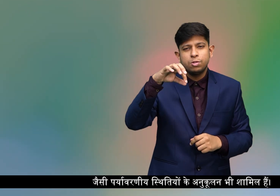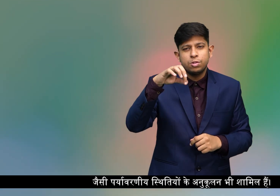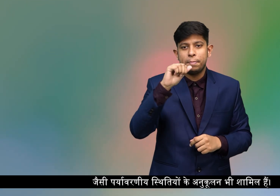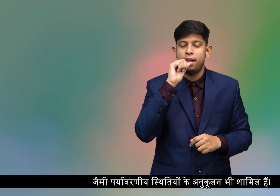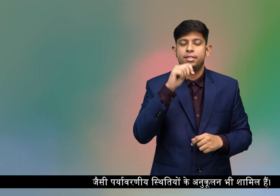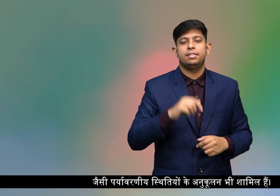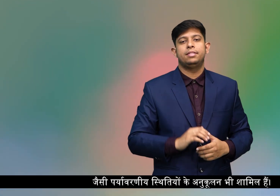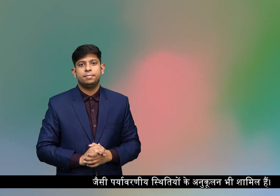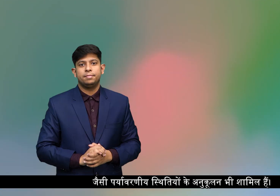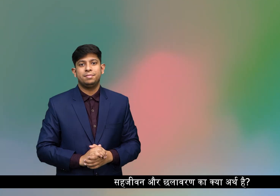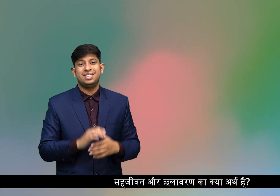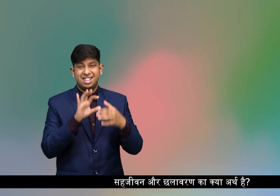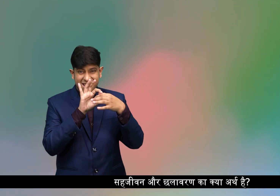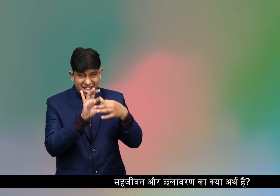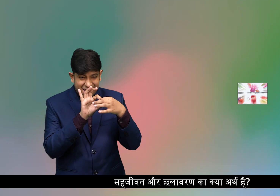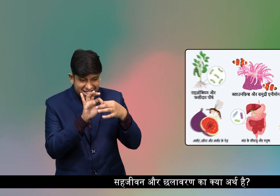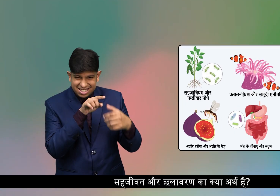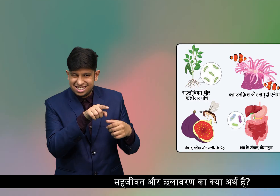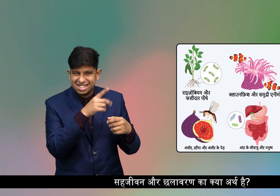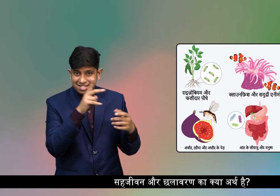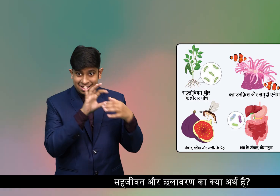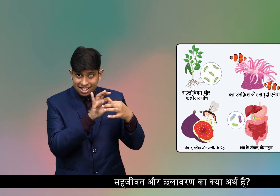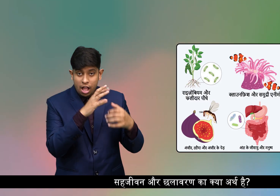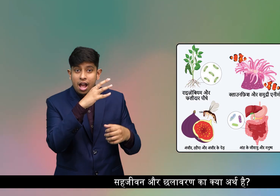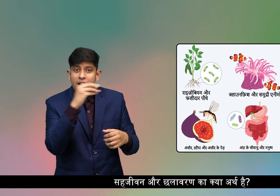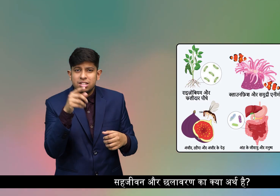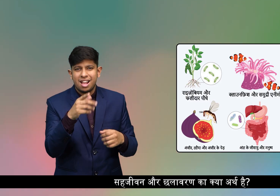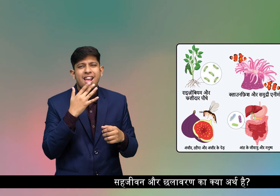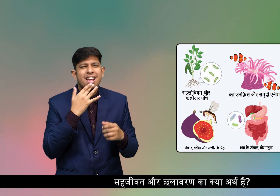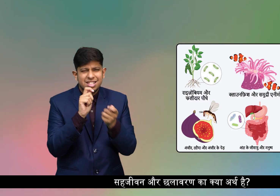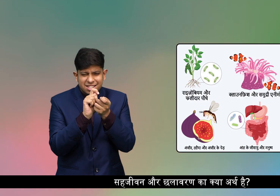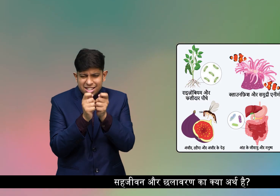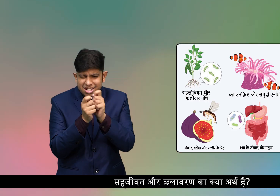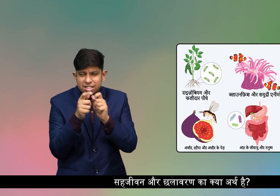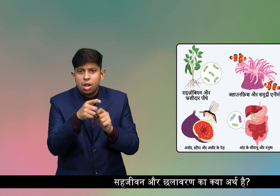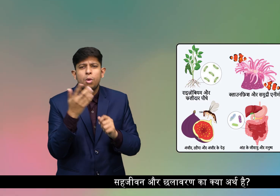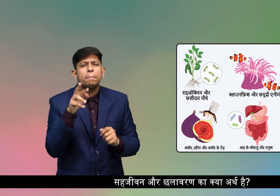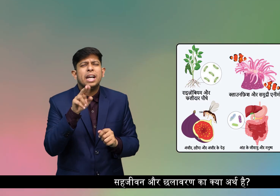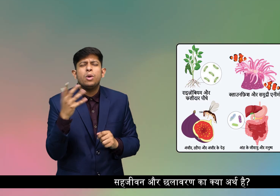शामिल है। सहजीवन और छलावरण का क्या अर्थ है?